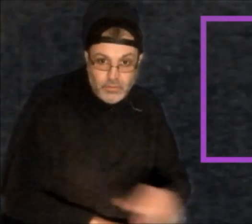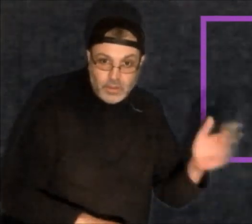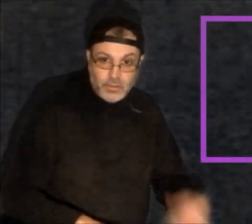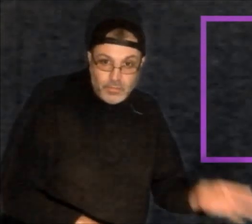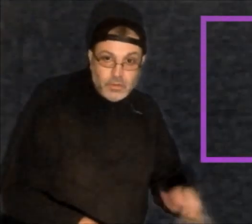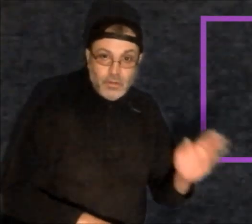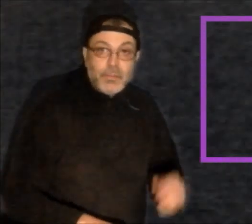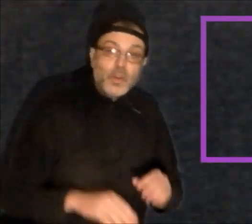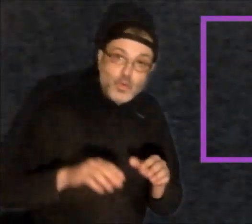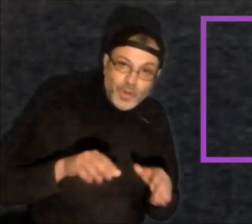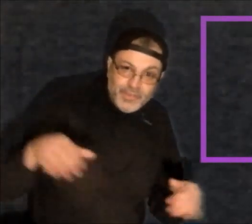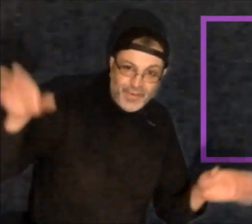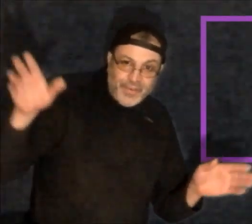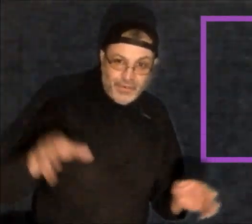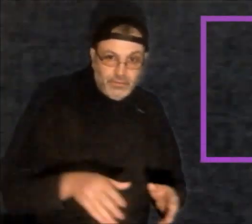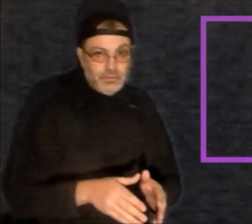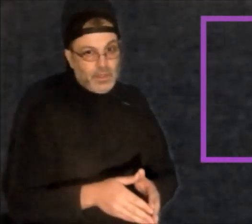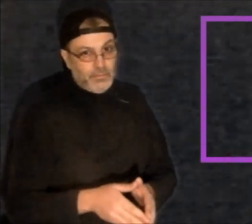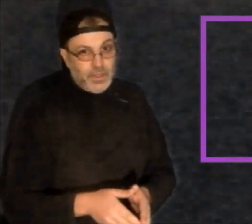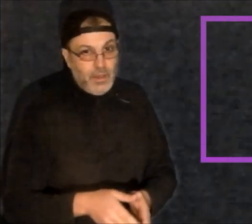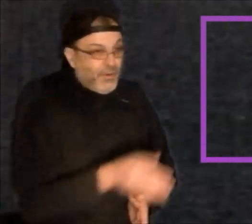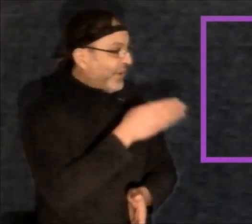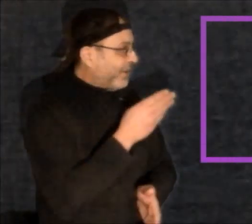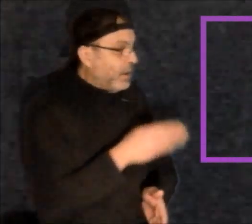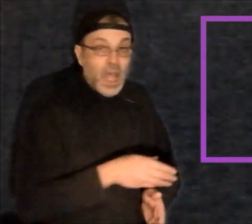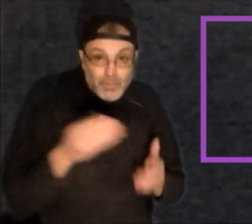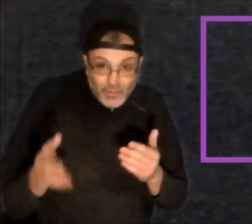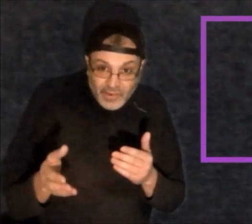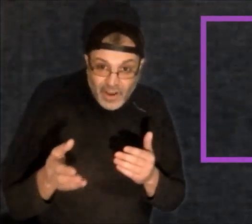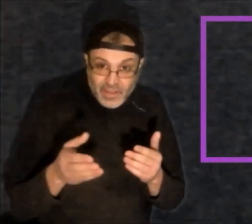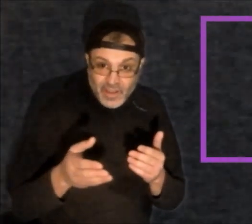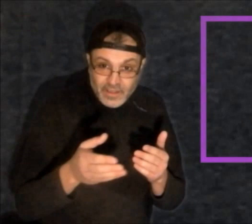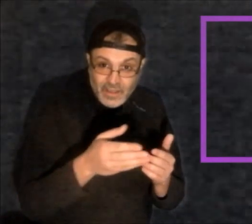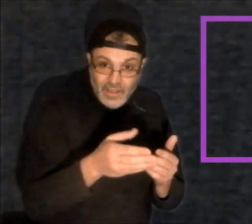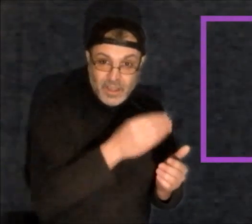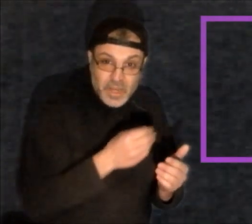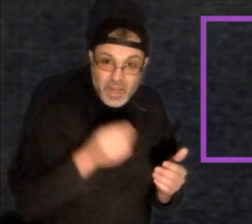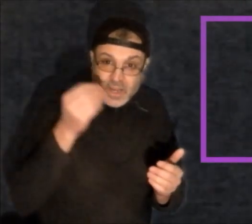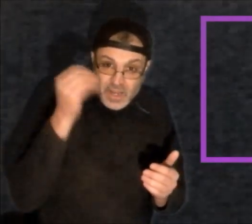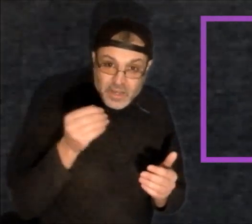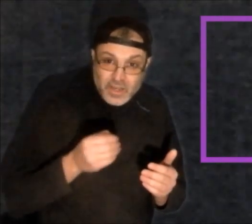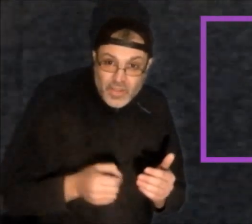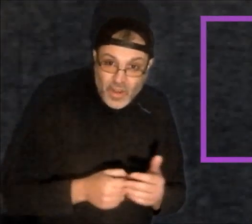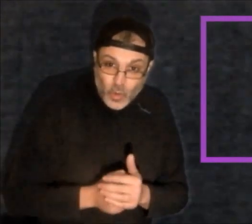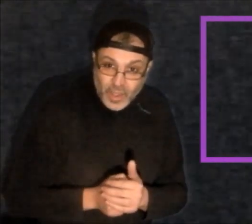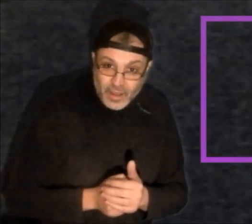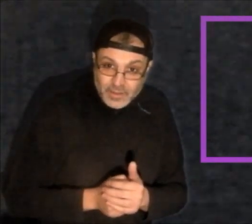تفر تفلسر. مفر المفر هذا عندما نضع نقطة